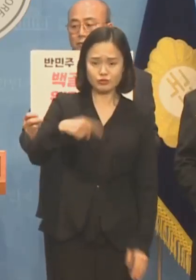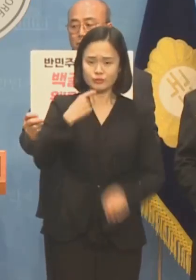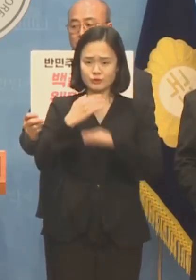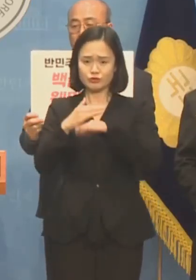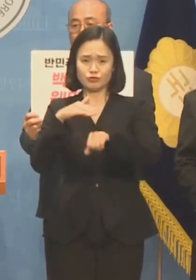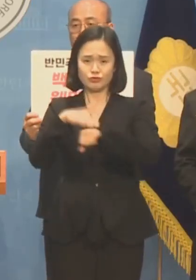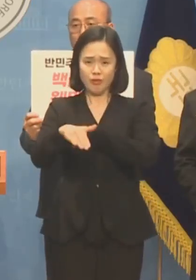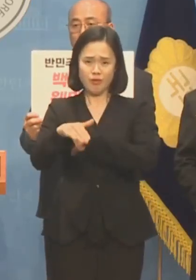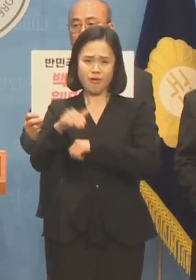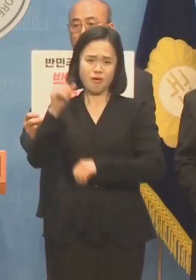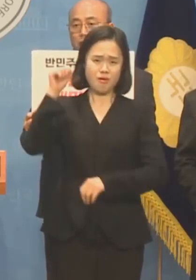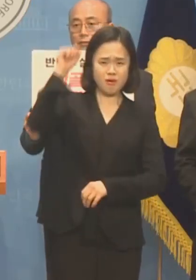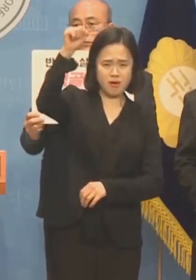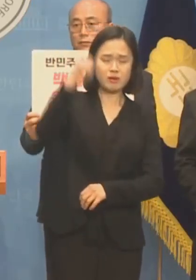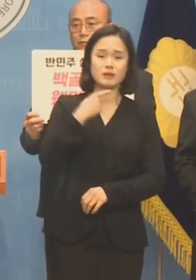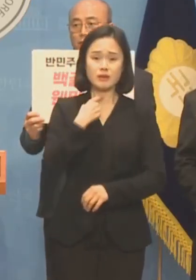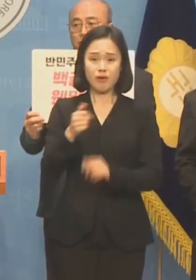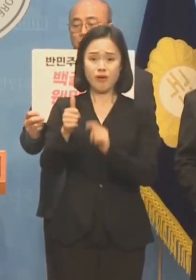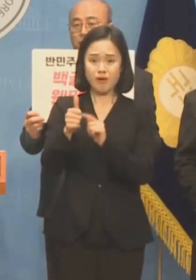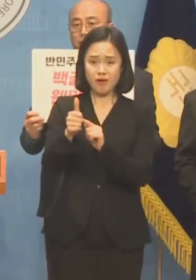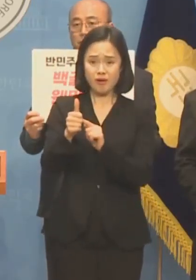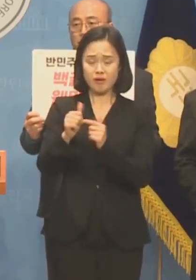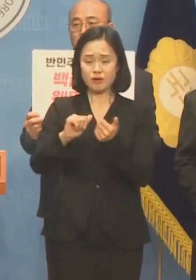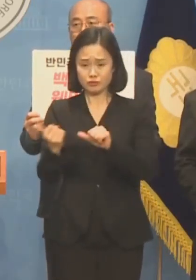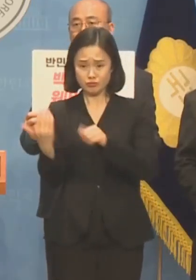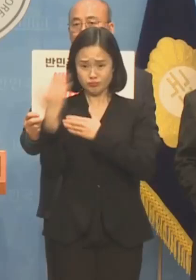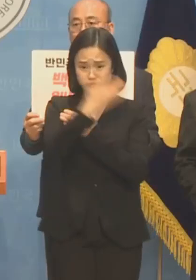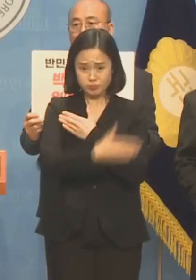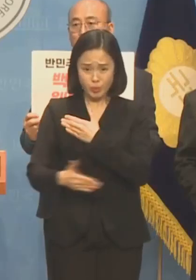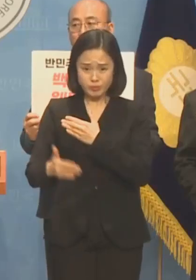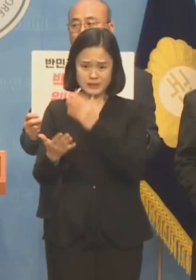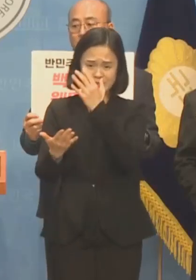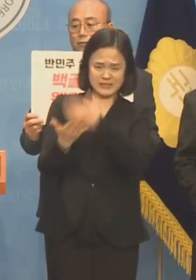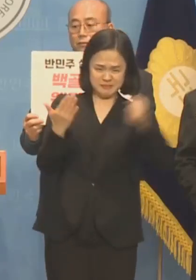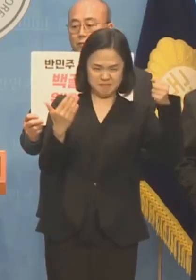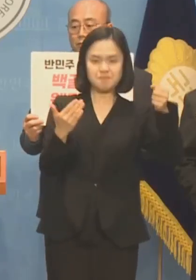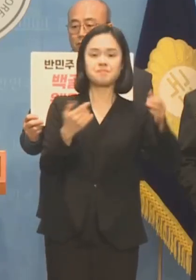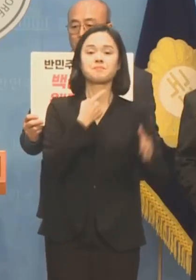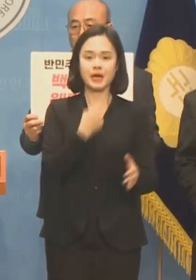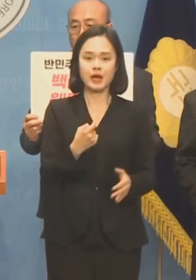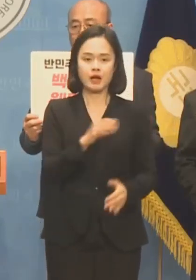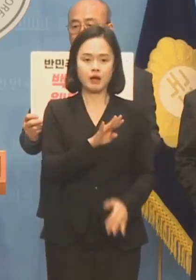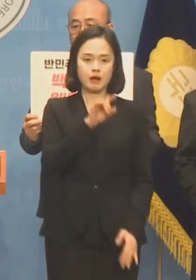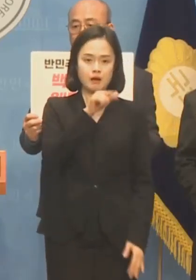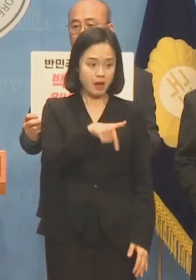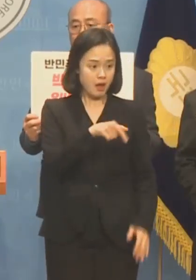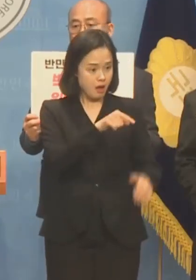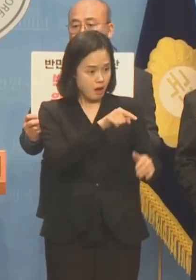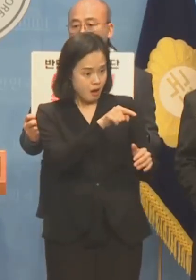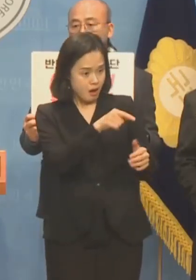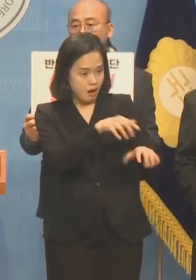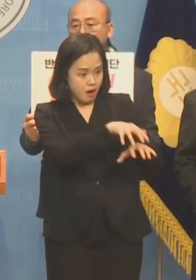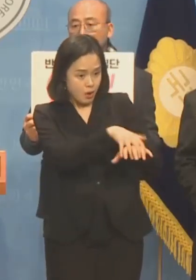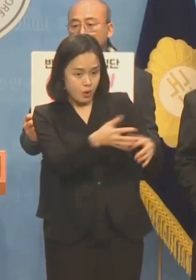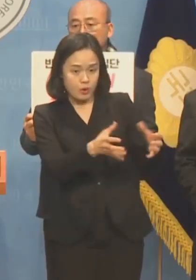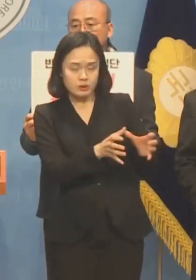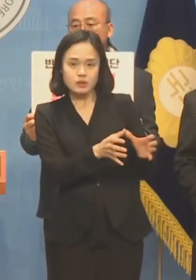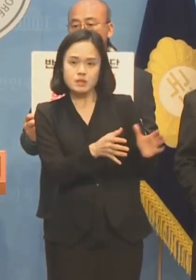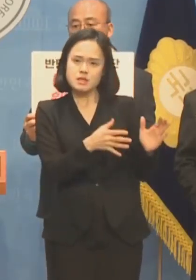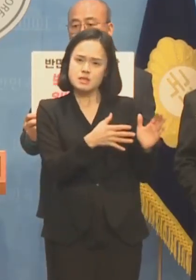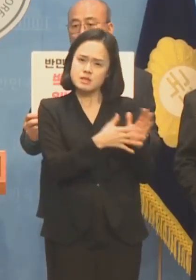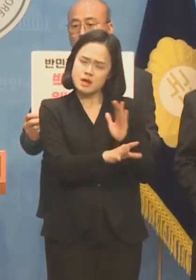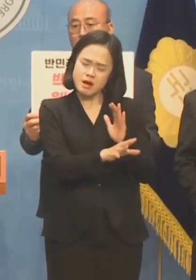민주화 운동 탄압의 상징이자 극악무도한 폭력 집단이다. 이들은 결국 91년 5월